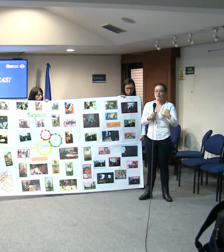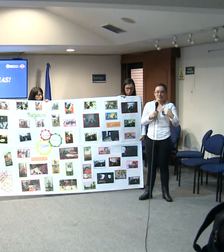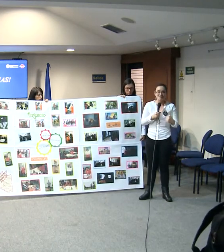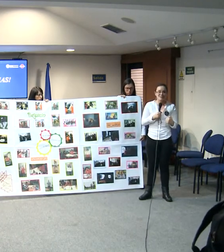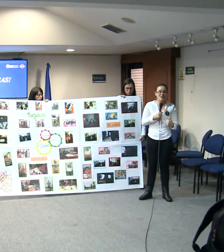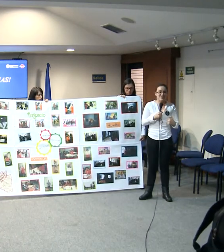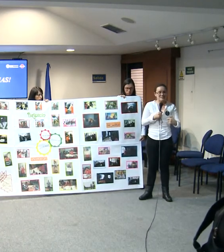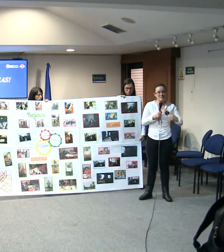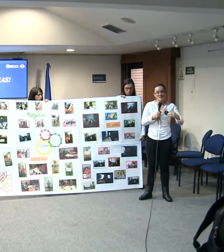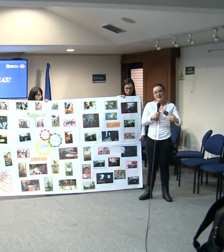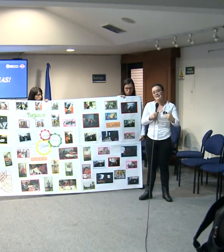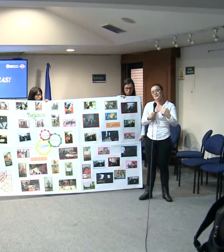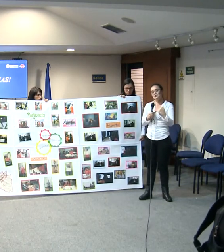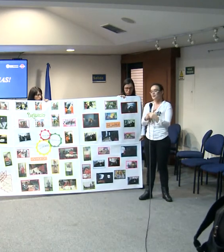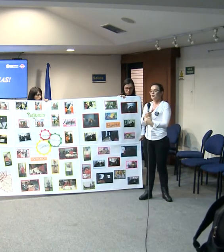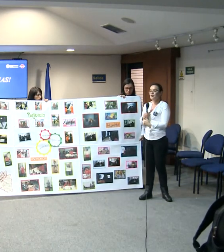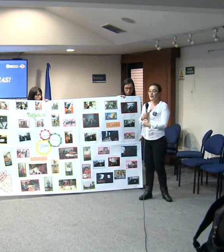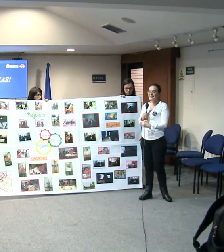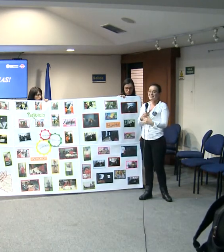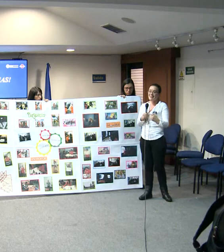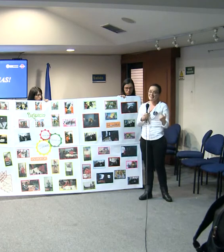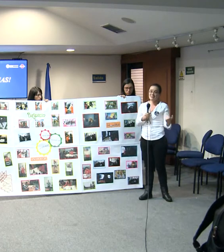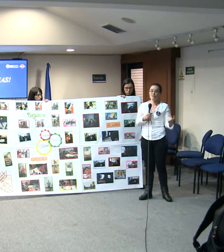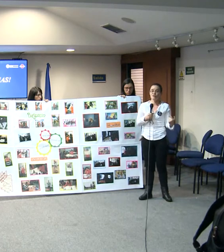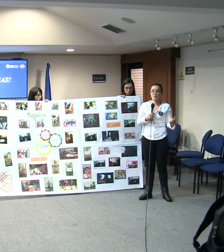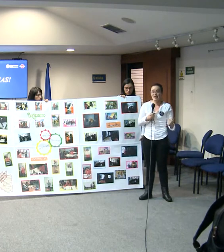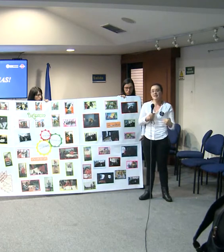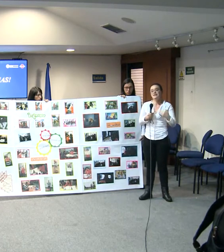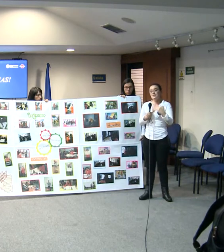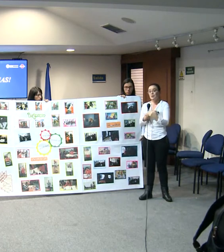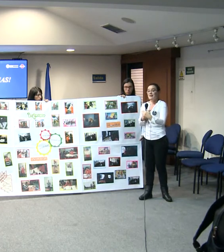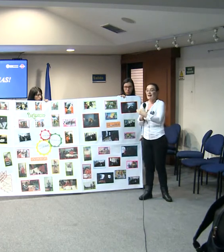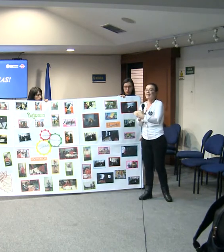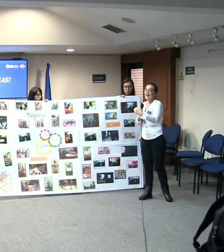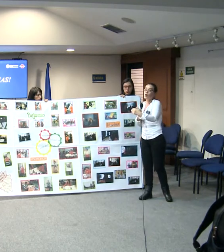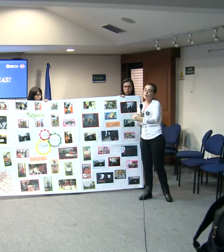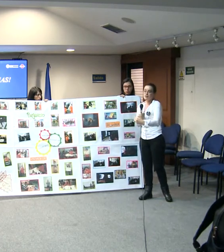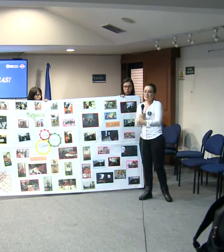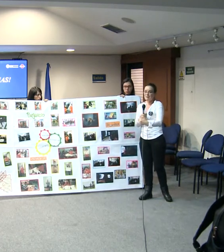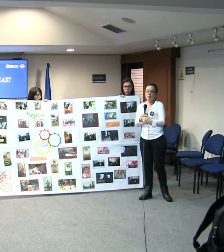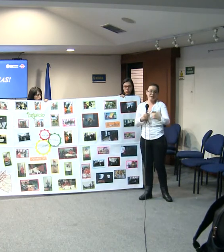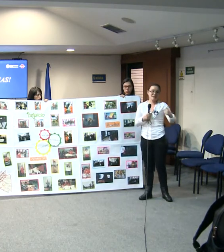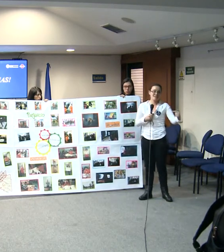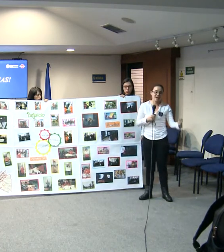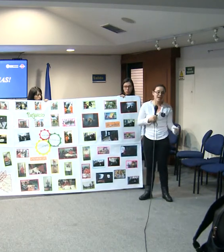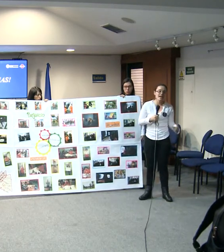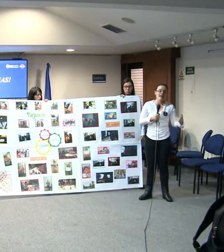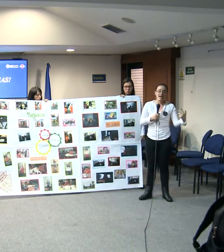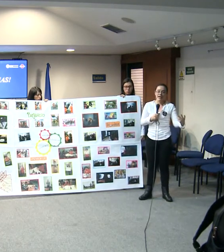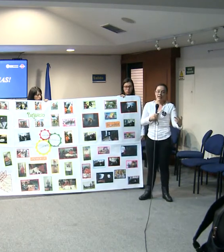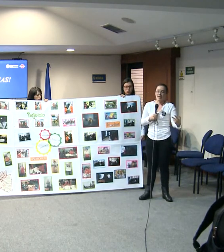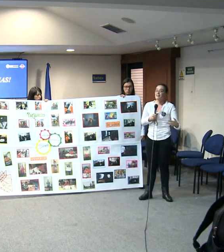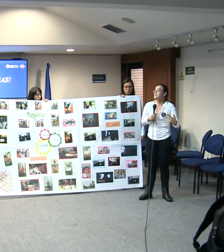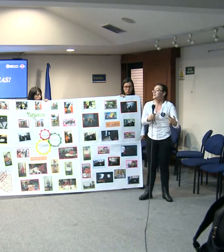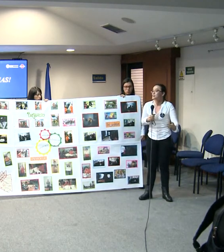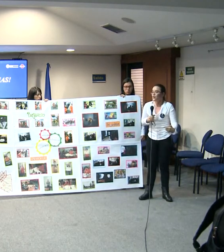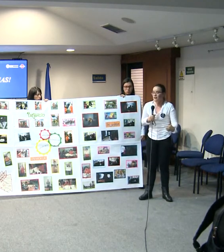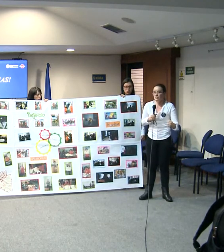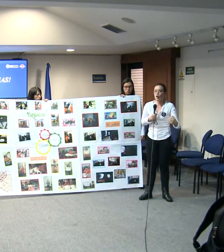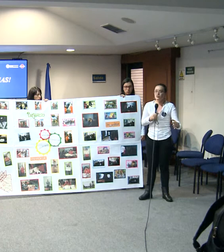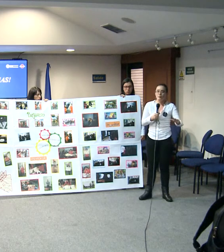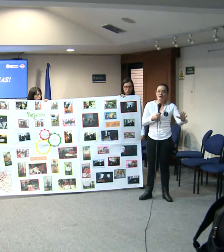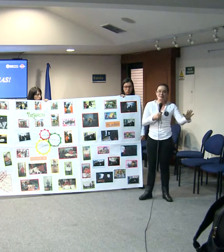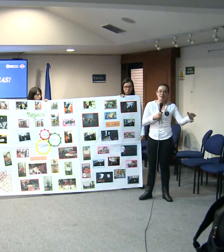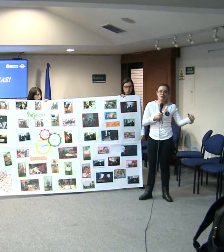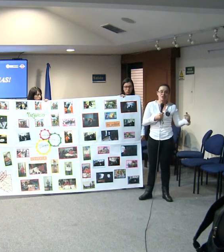dijimos, no, nosotros somos educadoras especiales y nuestro rol no es hablarles de astronomía, sino mirar qué ajustes se pueden hacer, qué